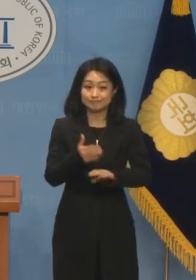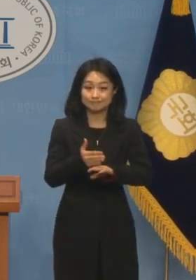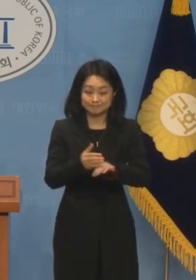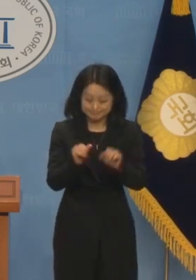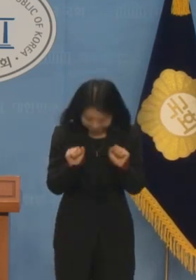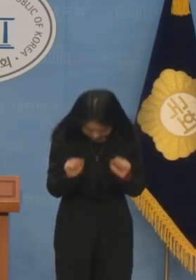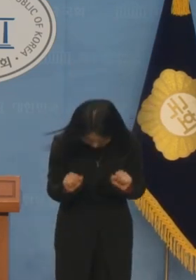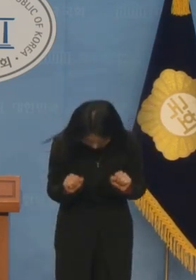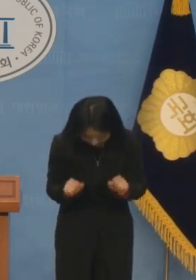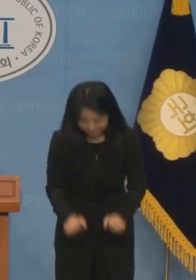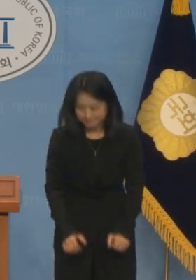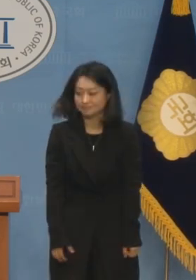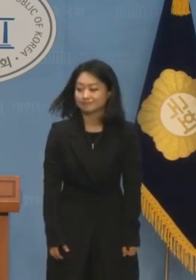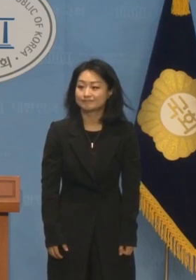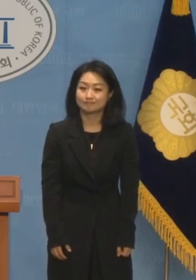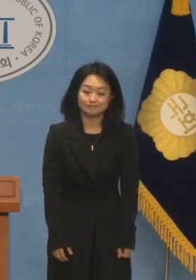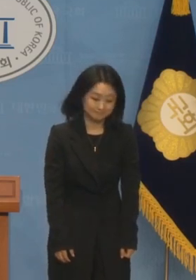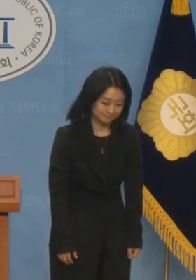감사합니다.